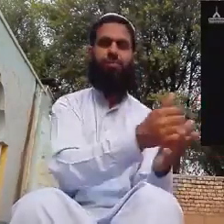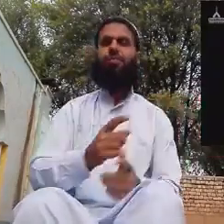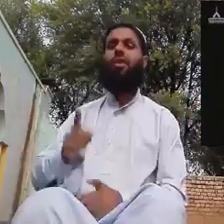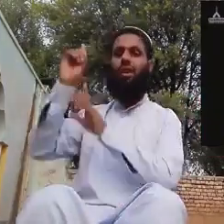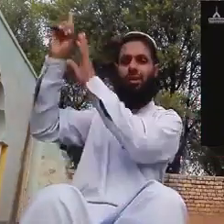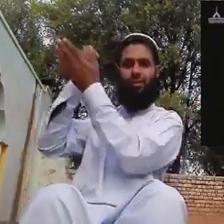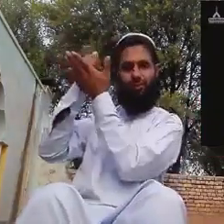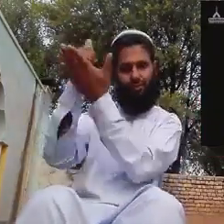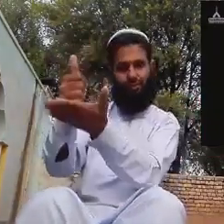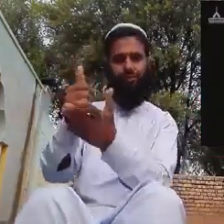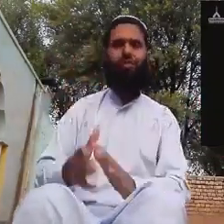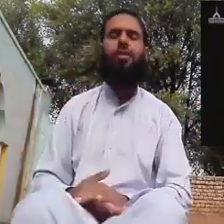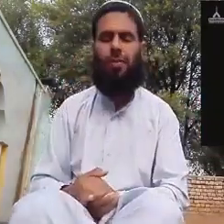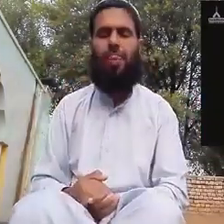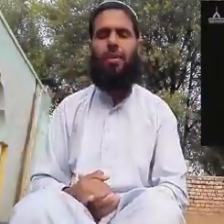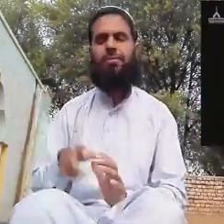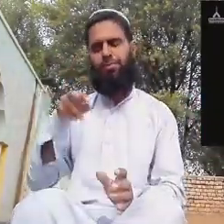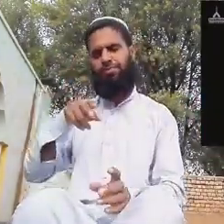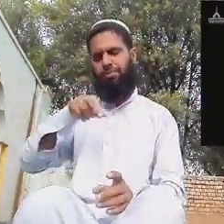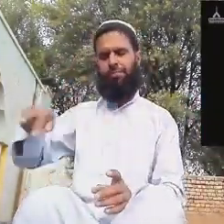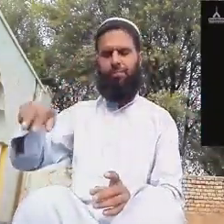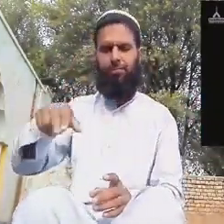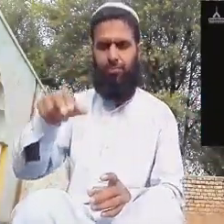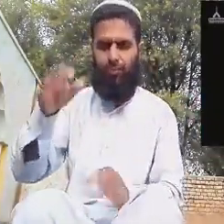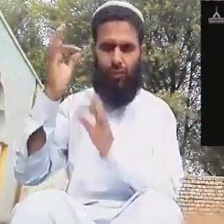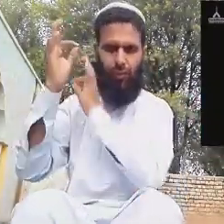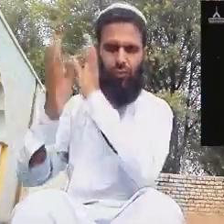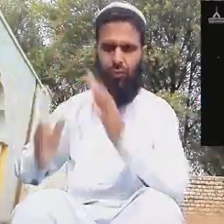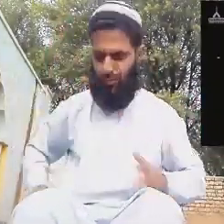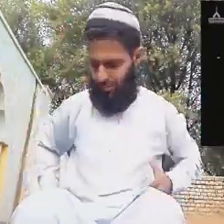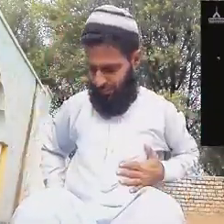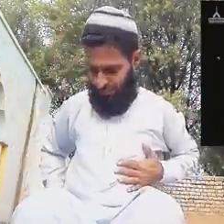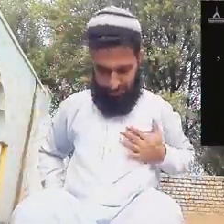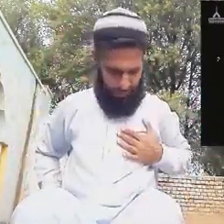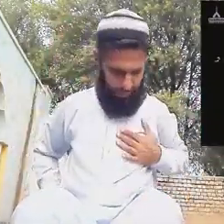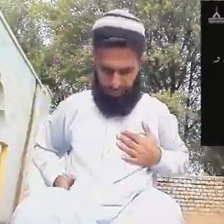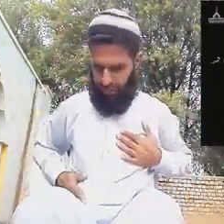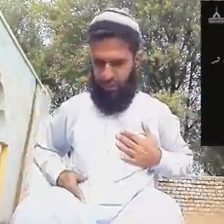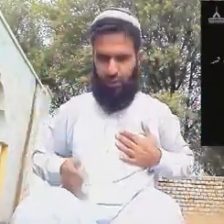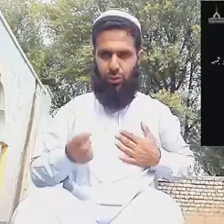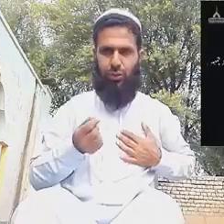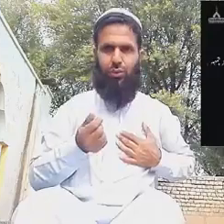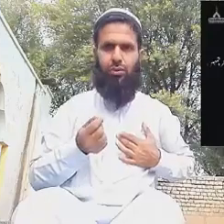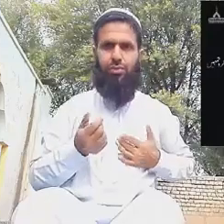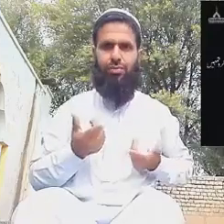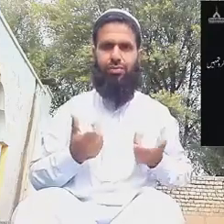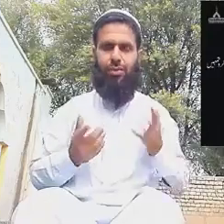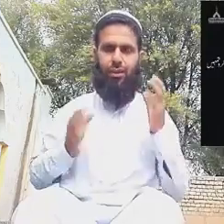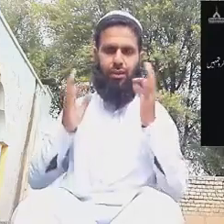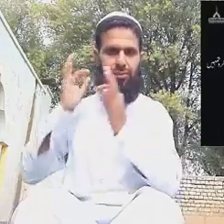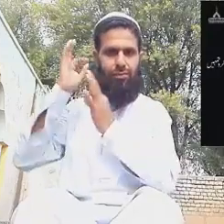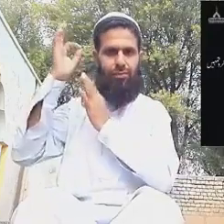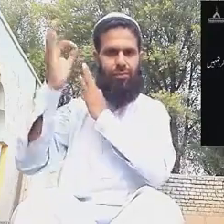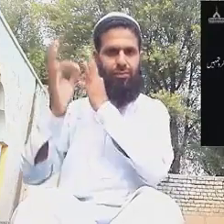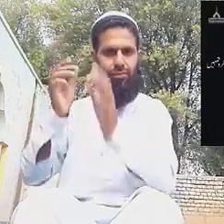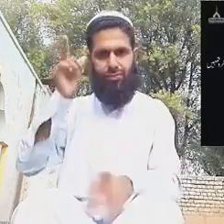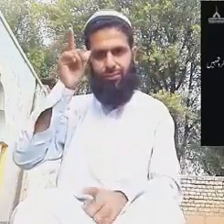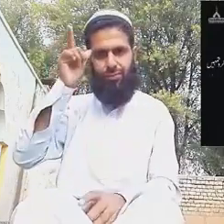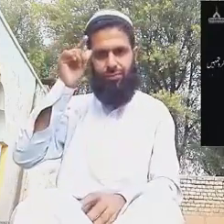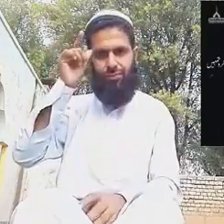का इरशाद है, सदका करके अपने और अपने रब के दरमियान ताल्लुक पैदा करो। तुम्हें रिस्क दिया जाएगा,